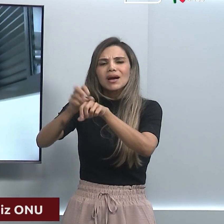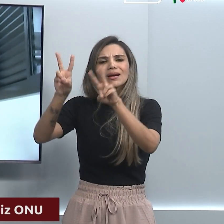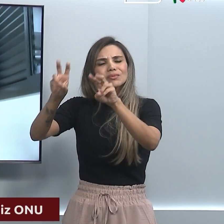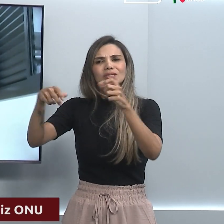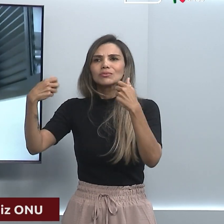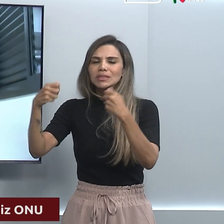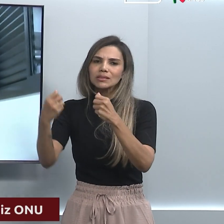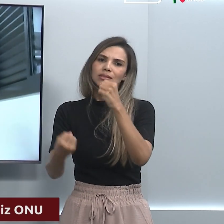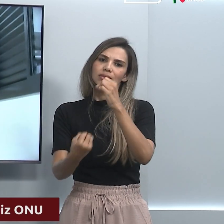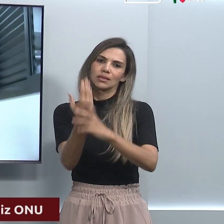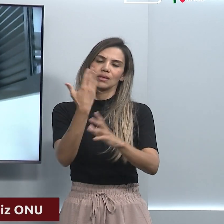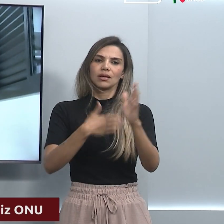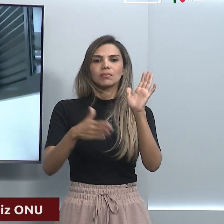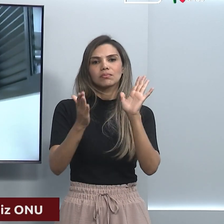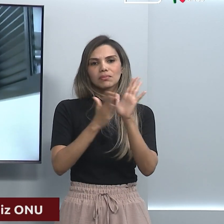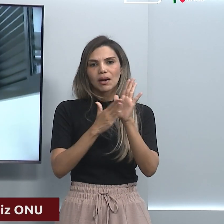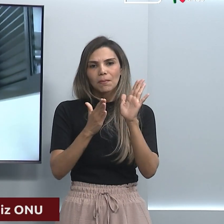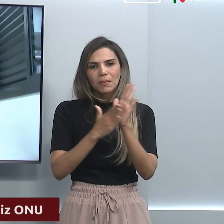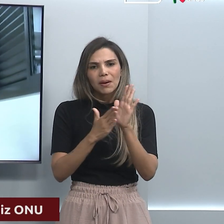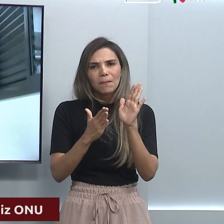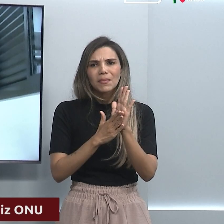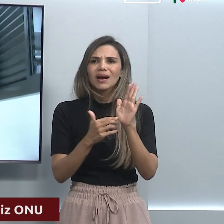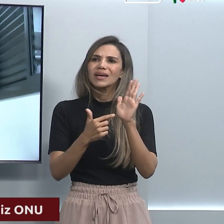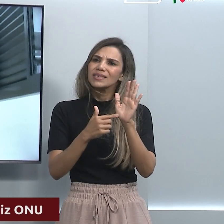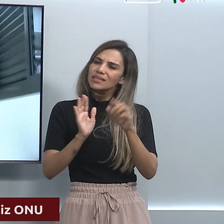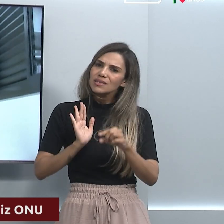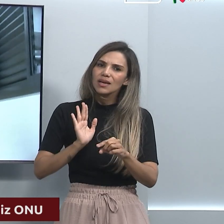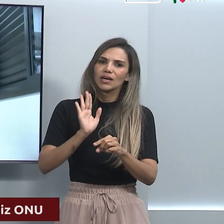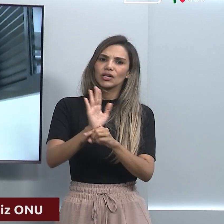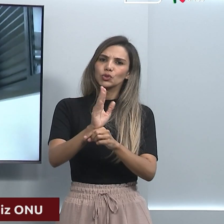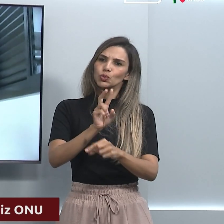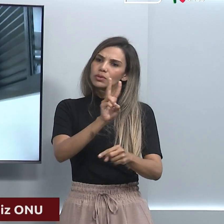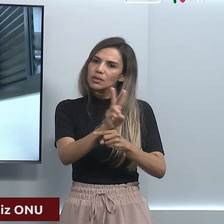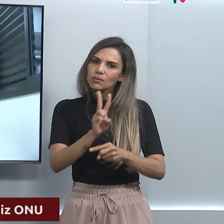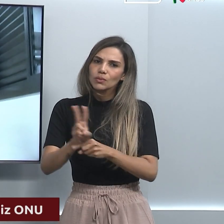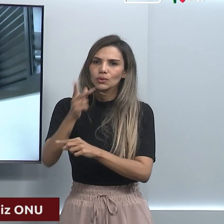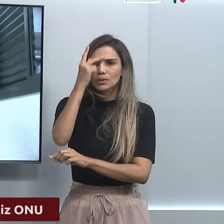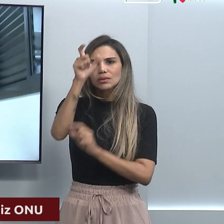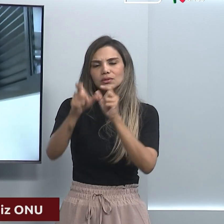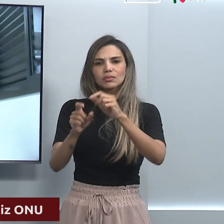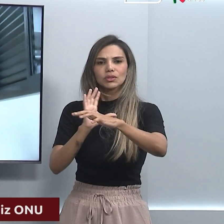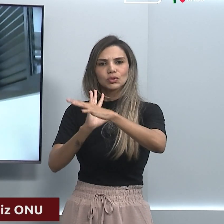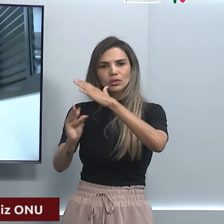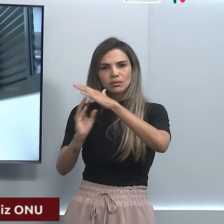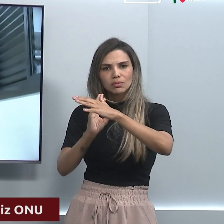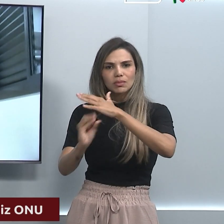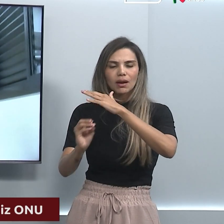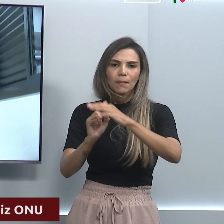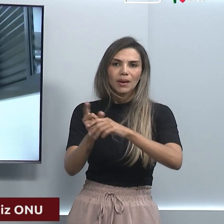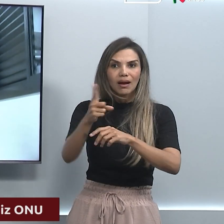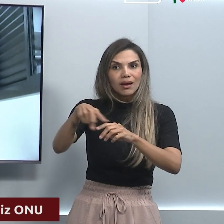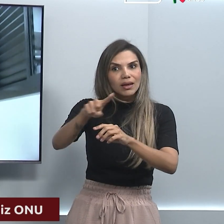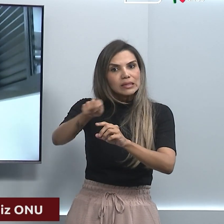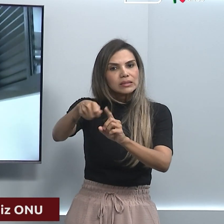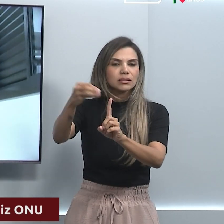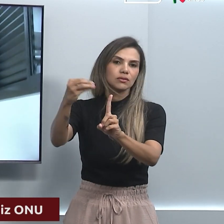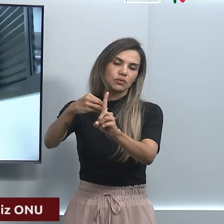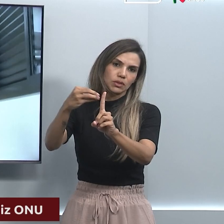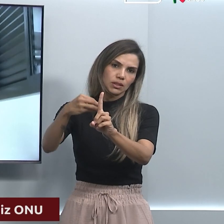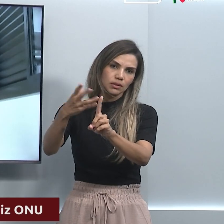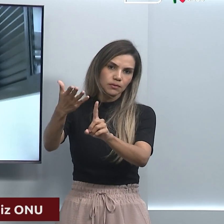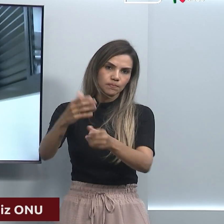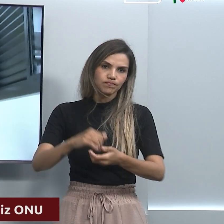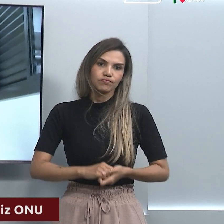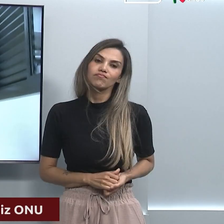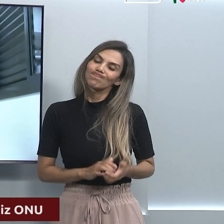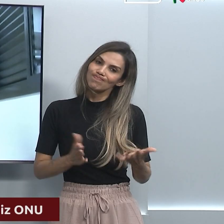políticas mais incisivas e mais protetivas para migrantes e refugiados em situação de vulnerabilidade. É lógico,